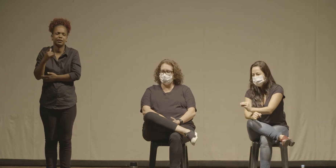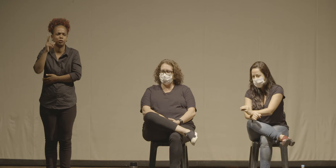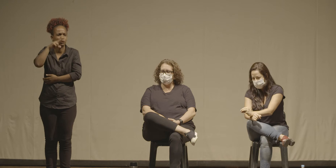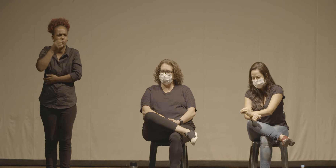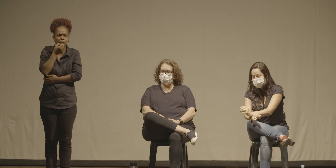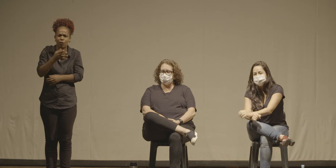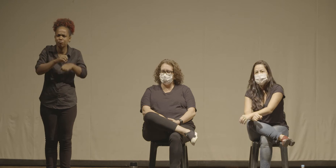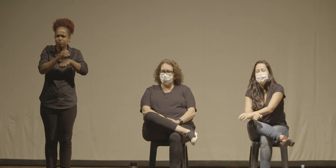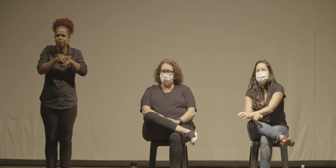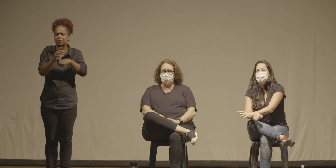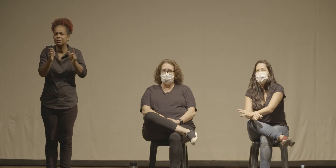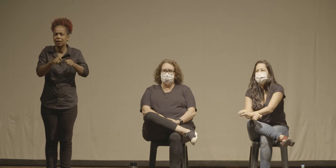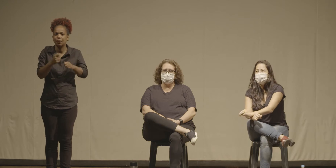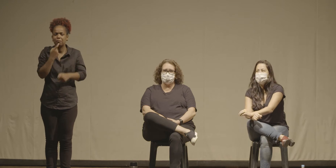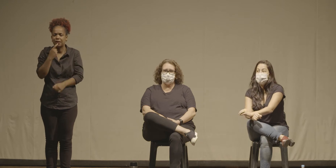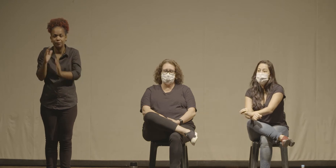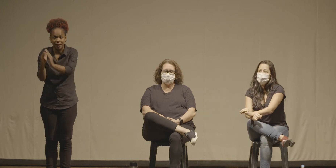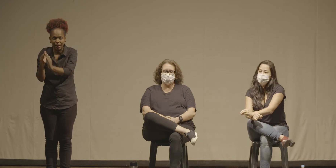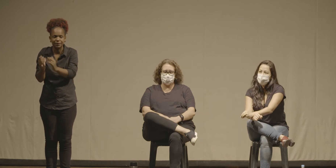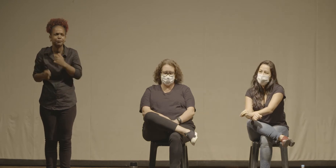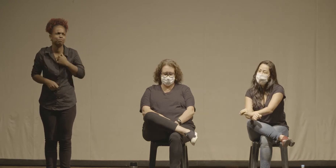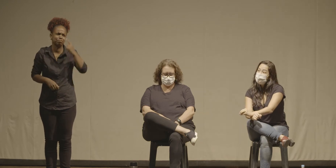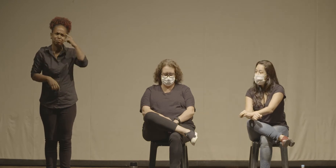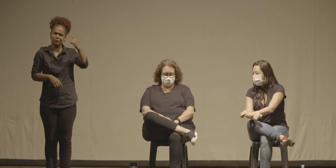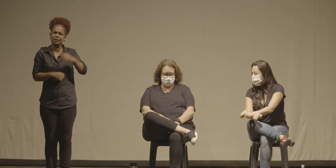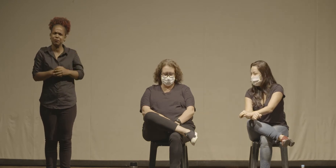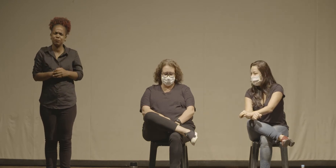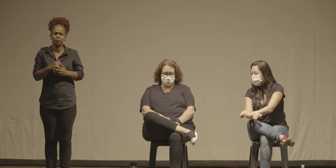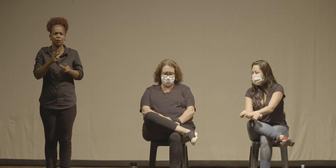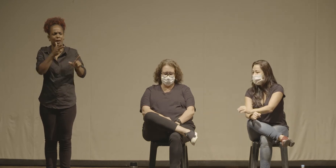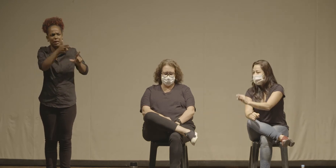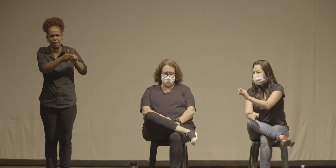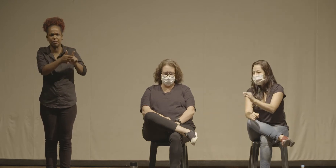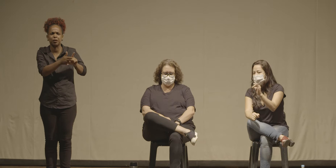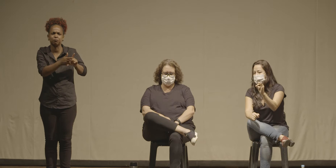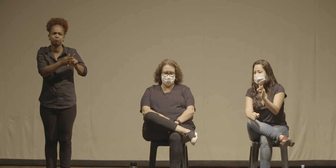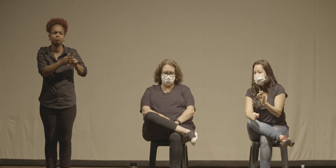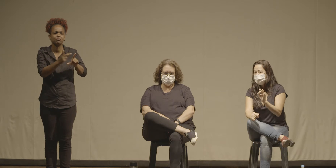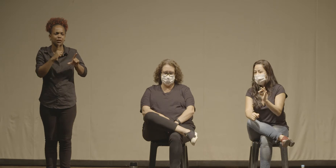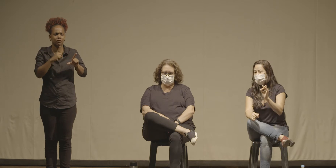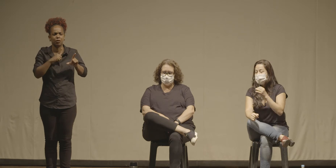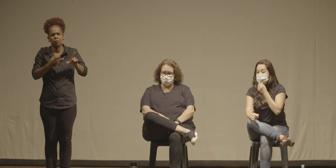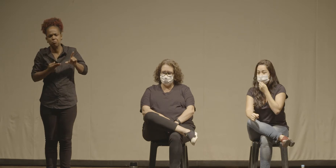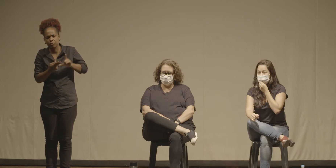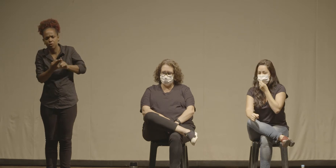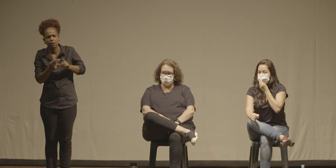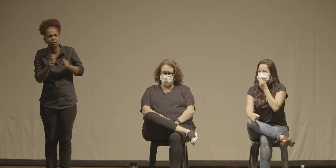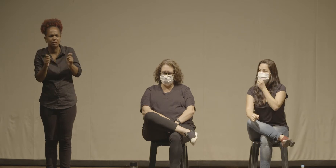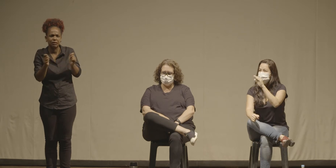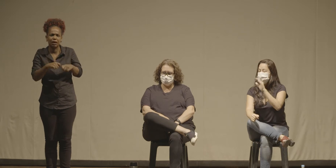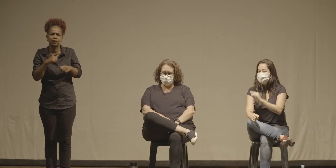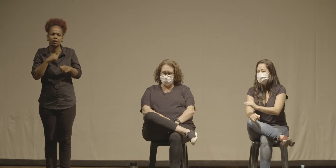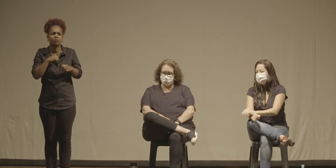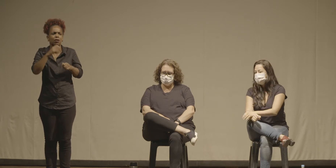perto da sua casa, você fala, bom, eu tenho uma boa história, eu tenho uma câmera, eu tenho um pluginzinho que eu coloco um mini boom,